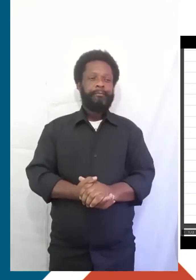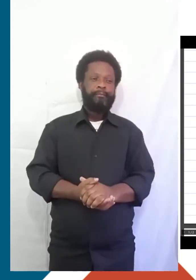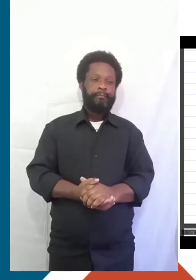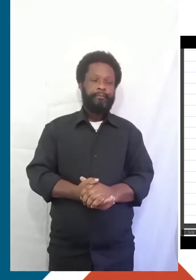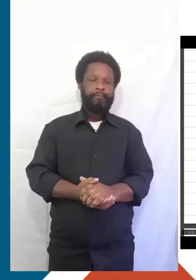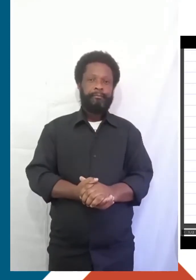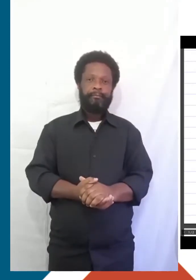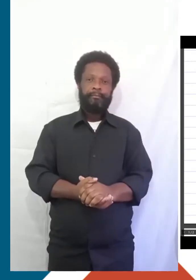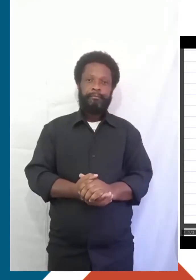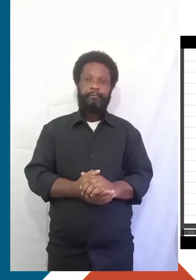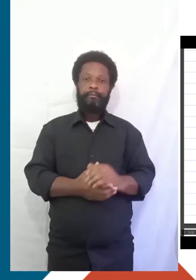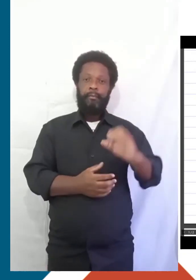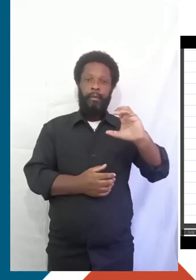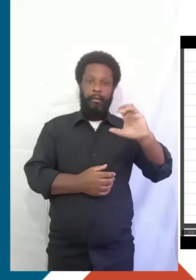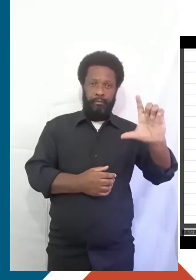mostrar.